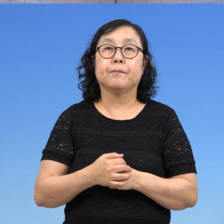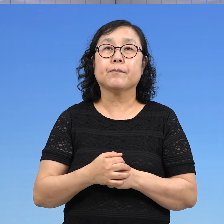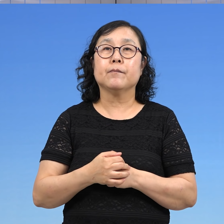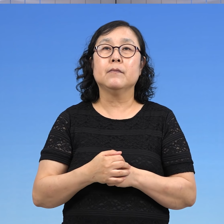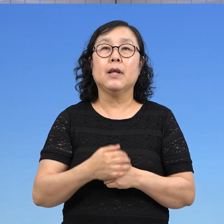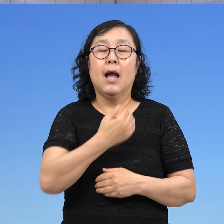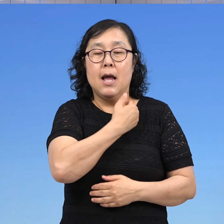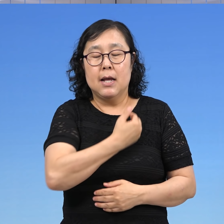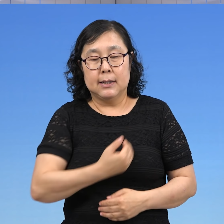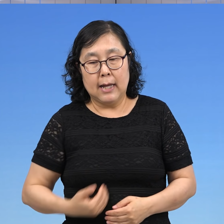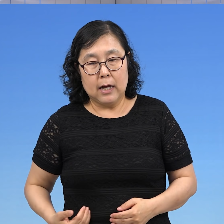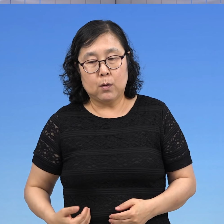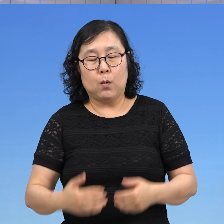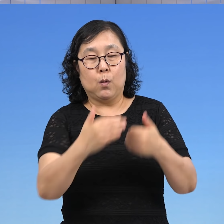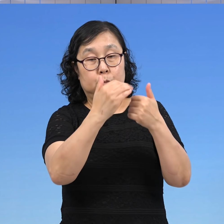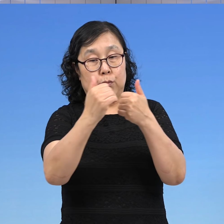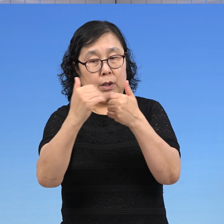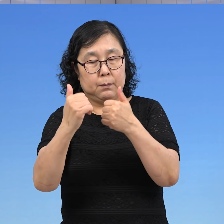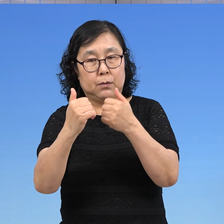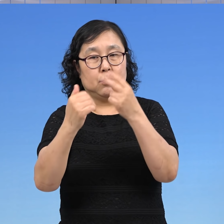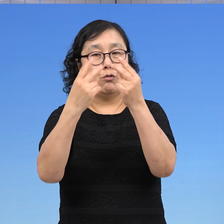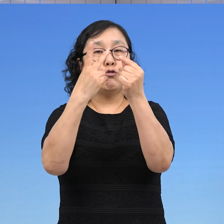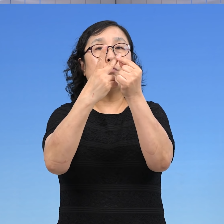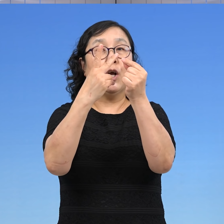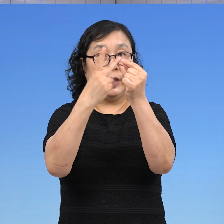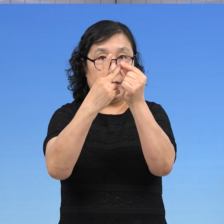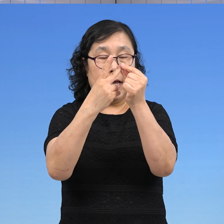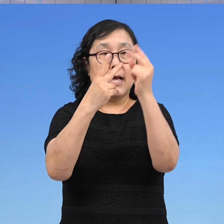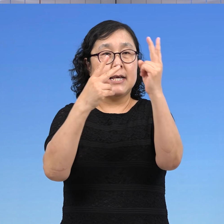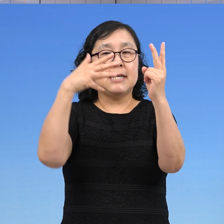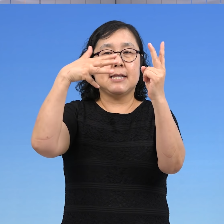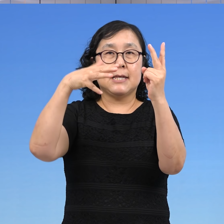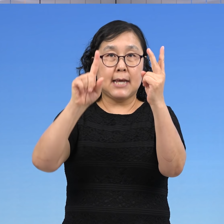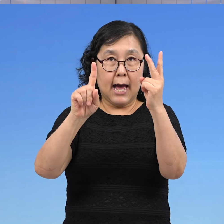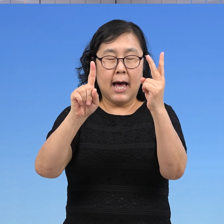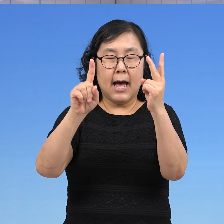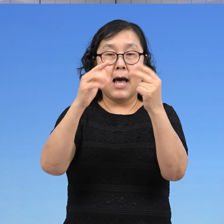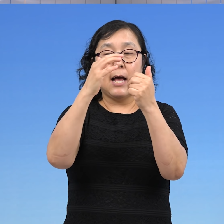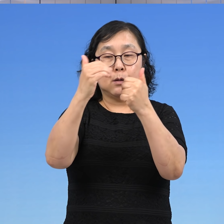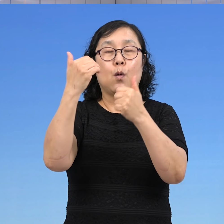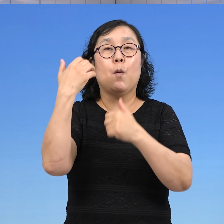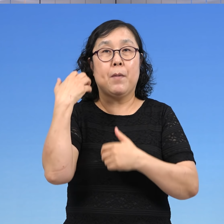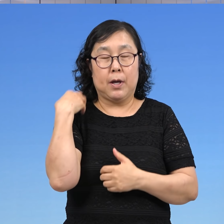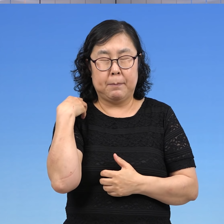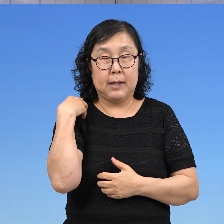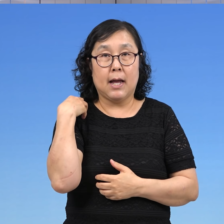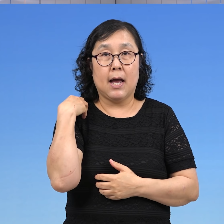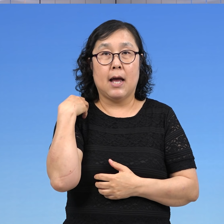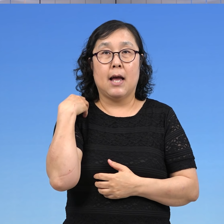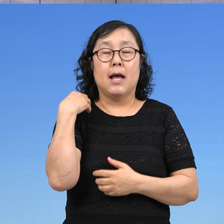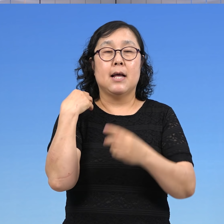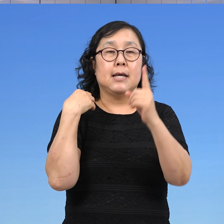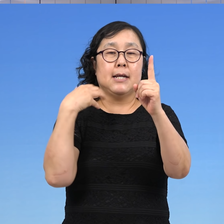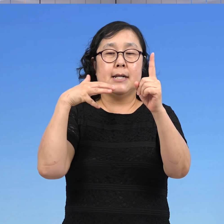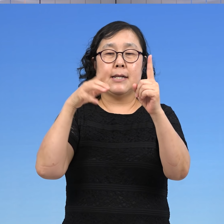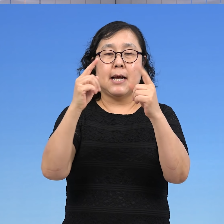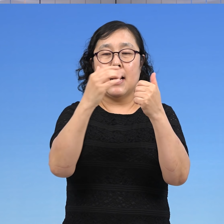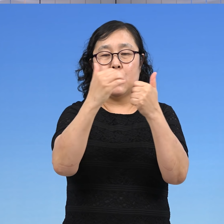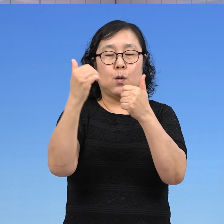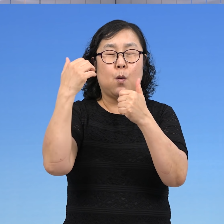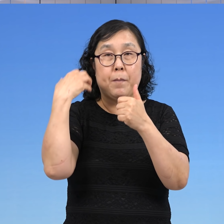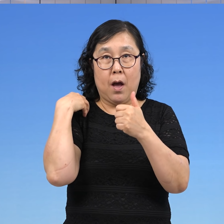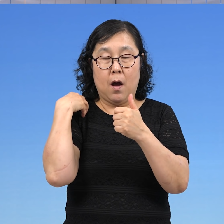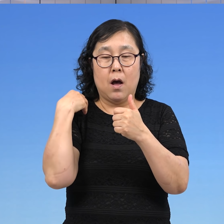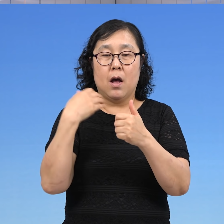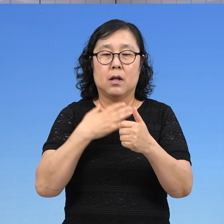표현한 사도로 부르심을 때 부르시면 2차 소명 이에요 그러니까 사도로 부르심을 로 표현되는 2차 소명 안 1차